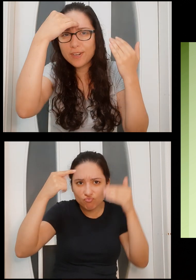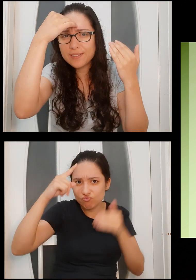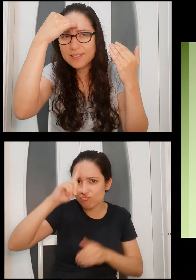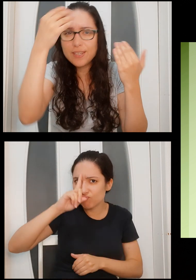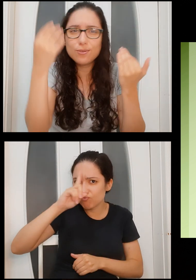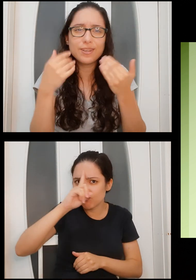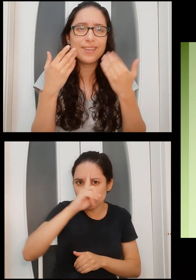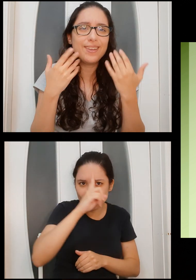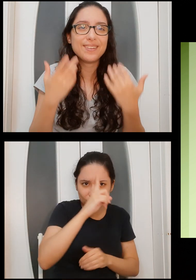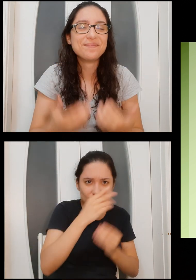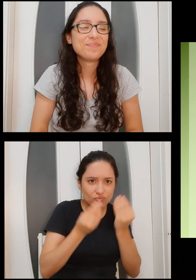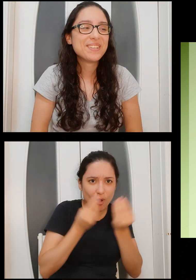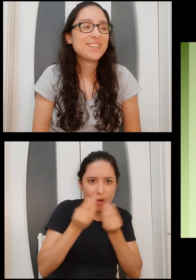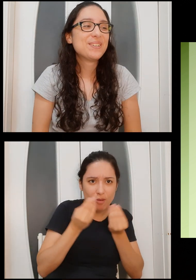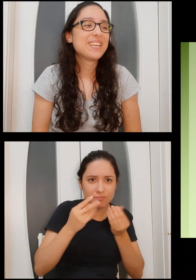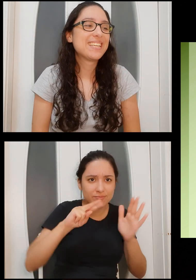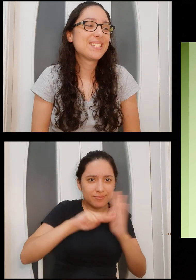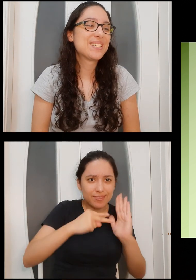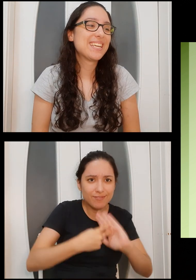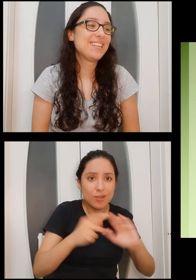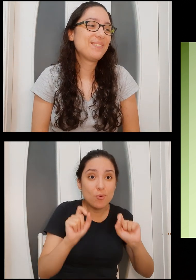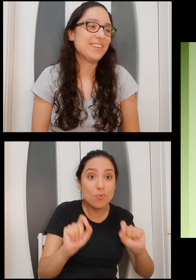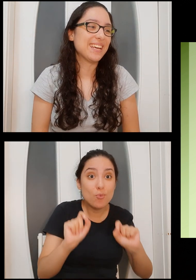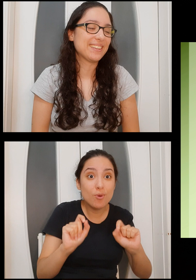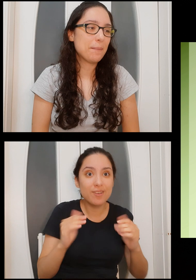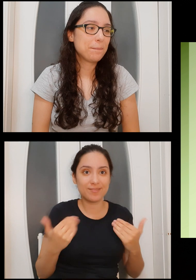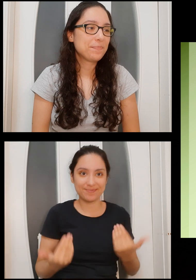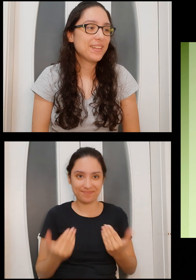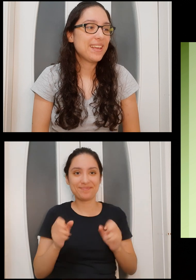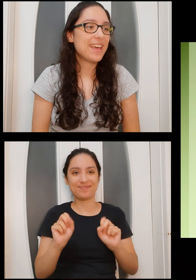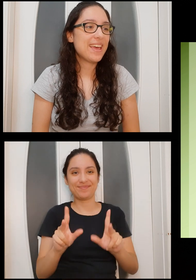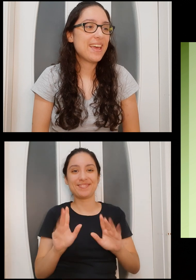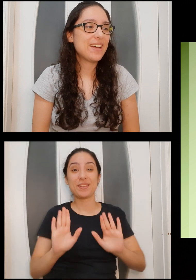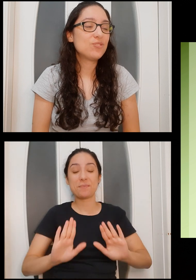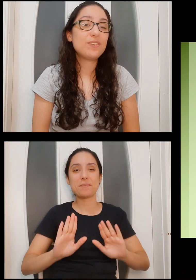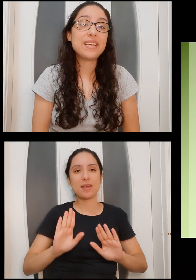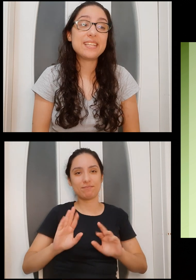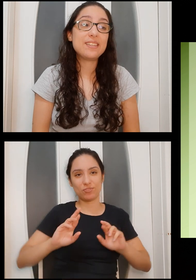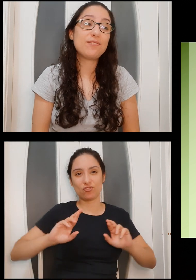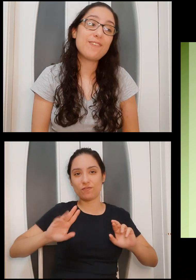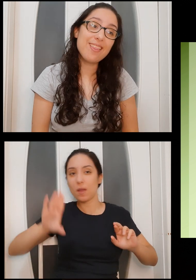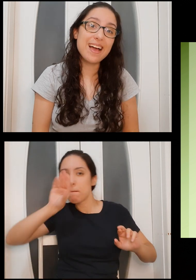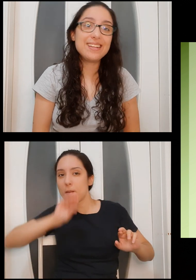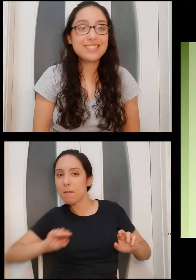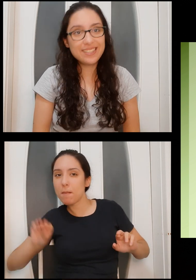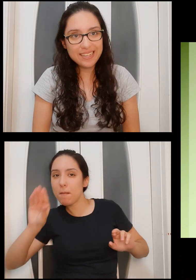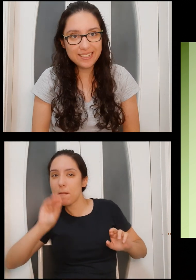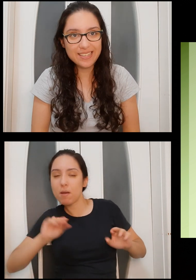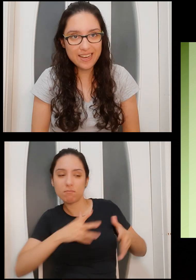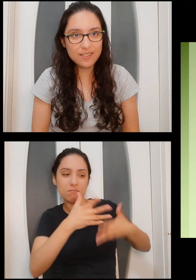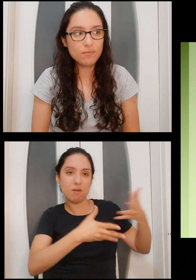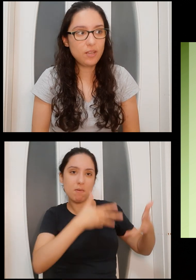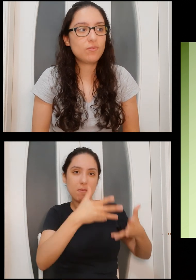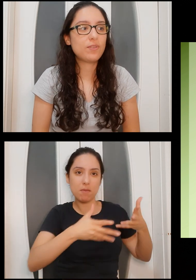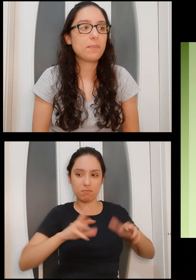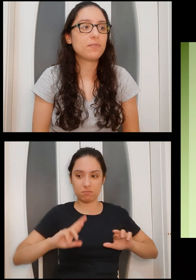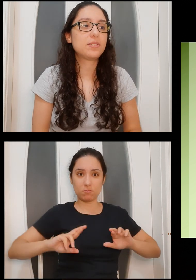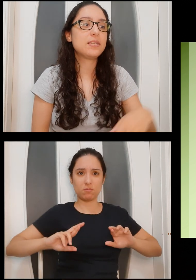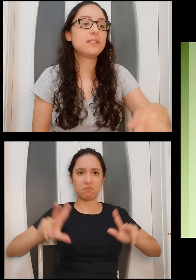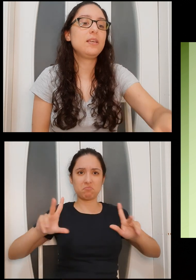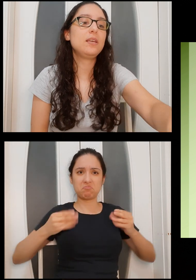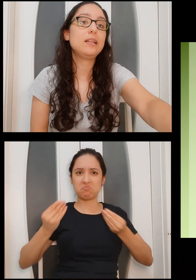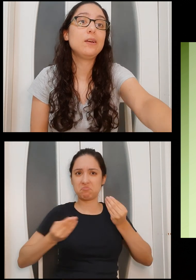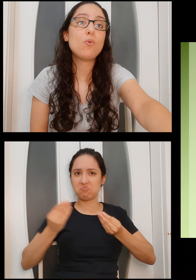senho franzido aqui, o que isso significa, tá? A diferença entre falar e sinalizar também, vou